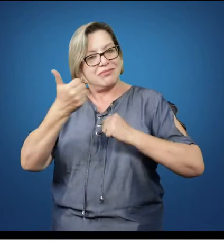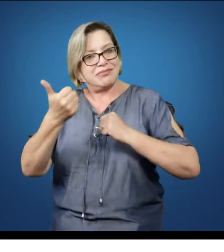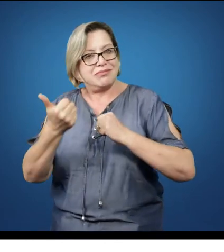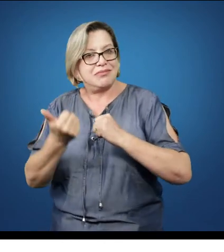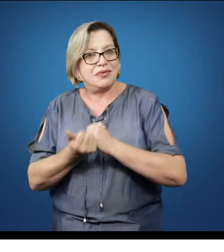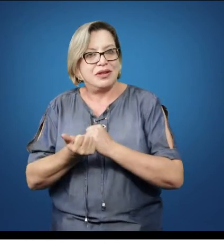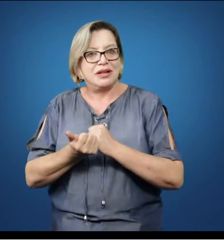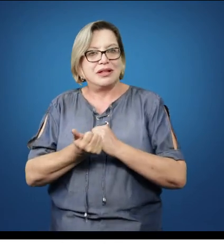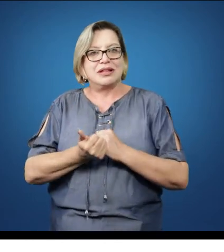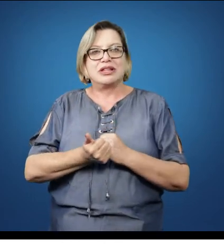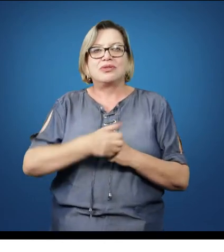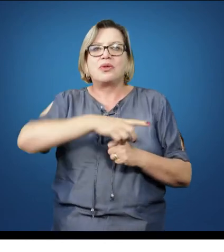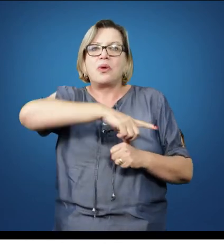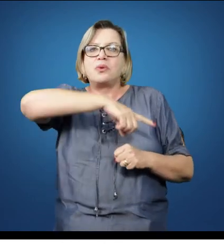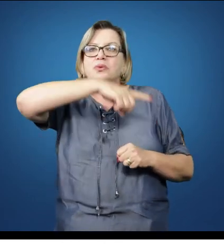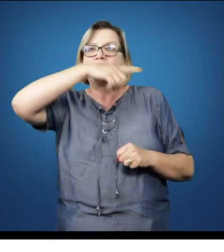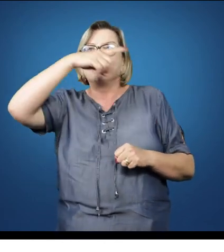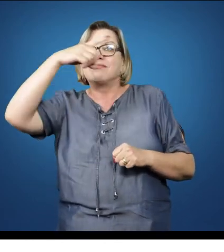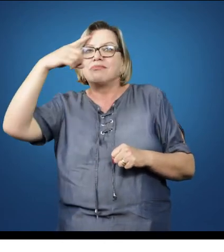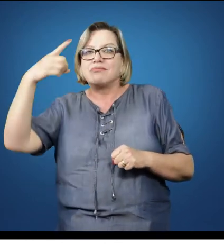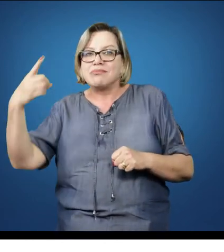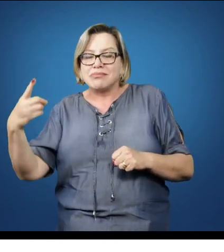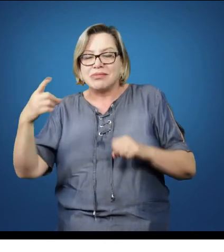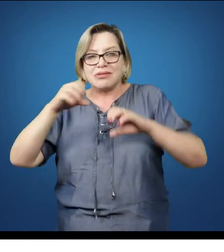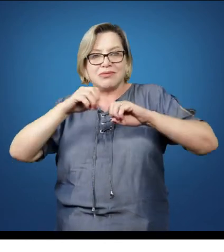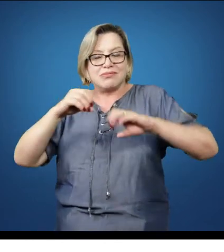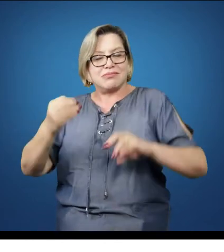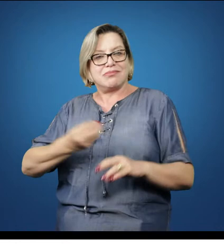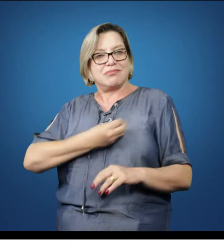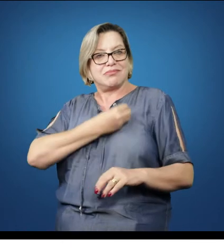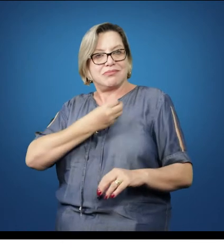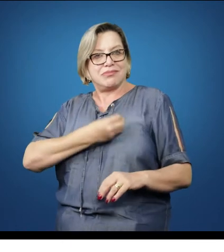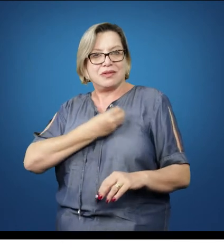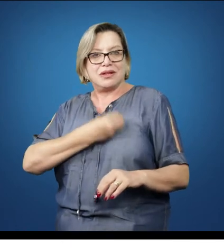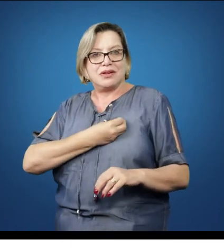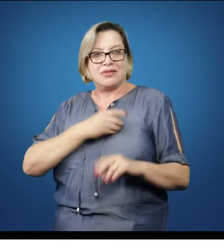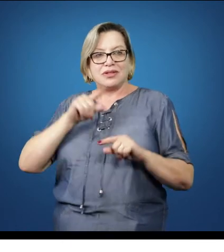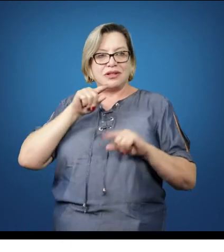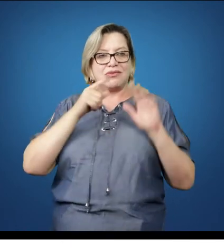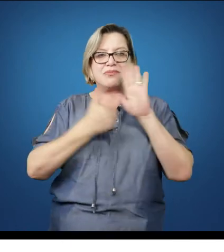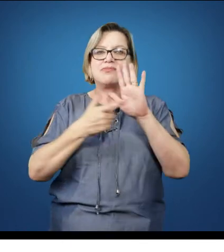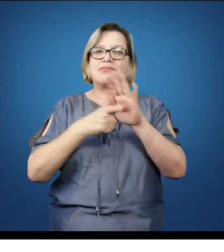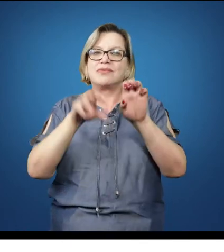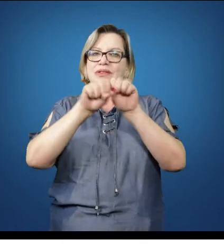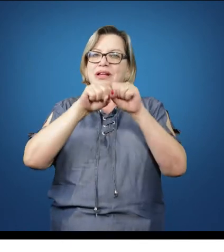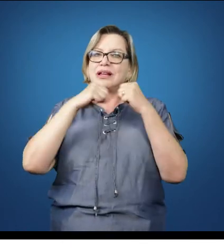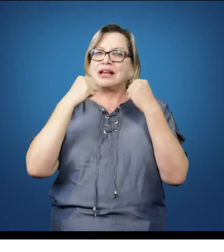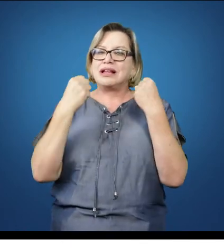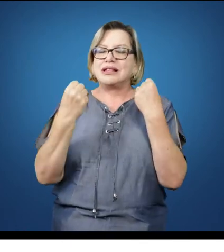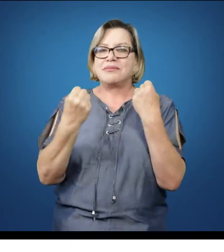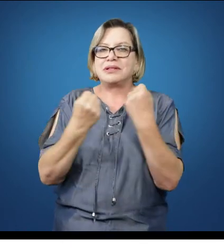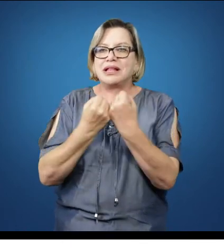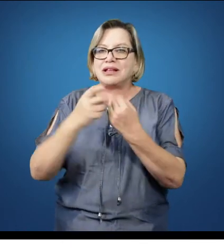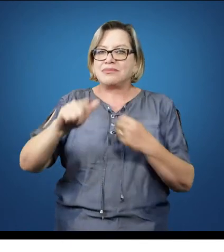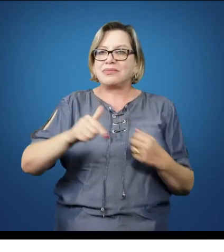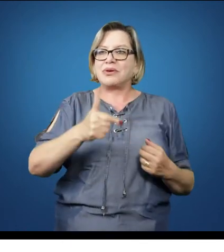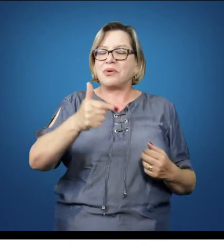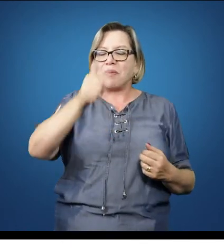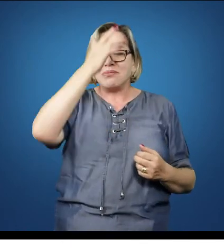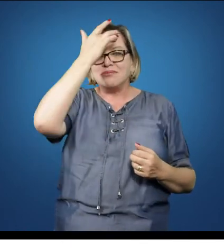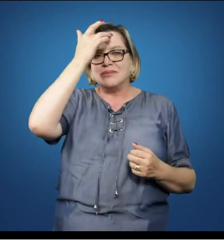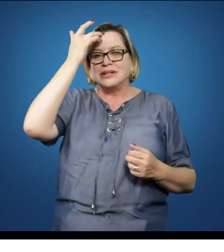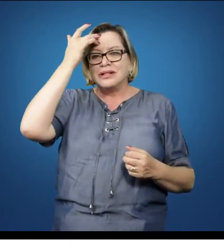no dia da nossa aula presencial vocês vão apresentar um seminário para os demais membros um